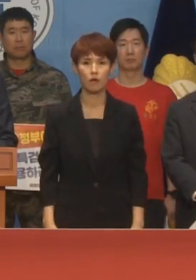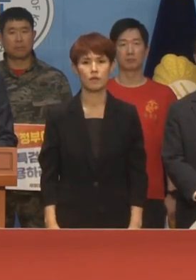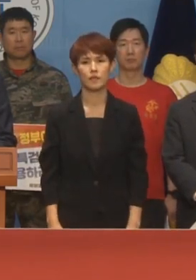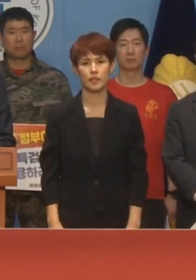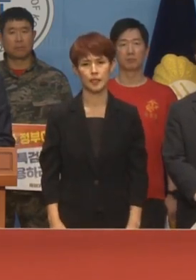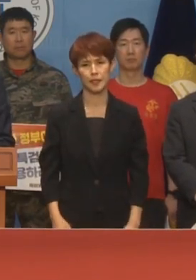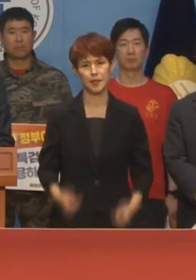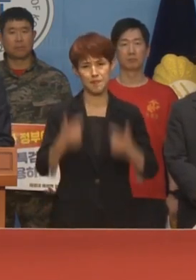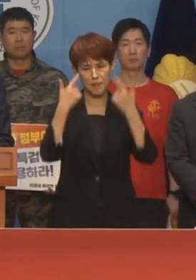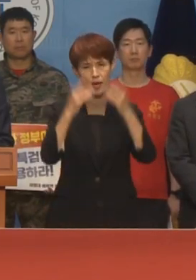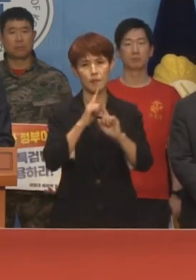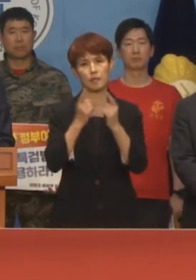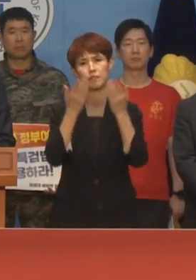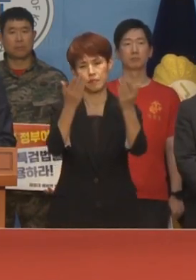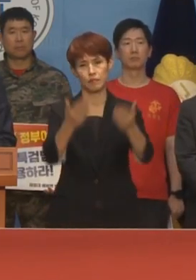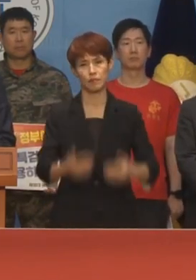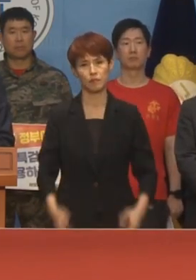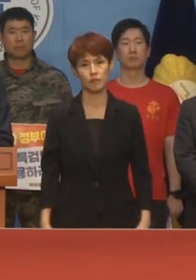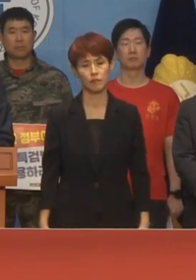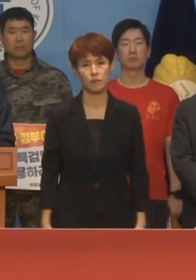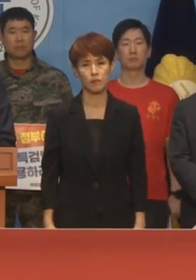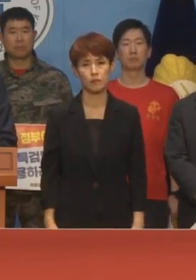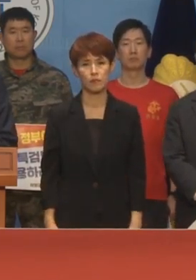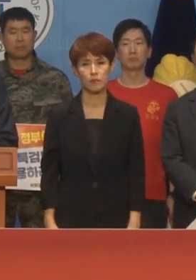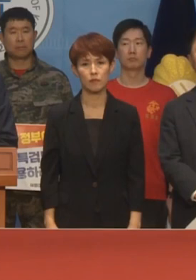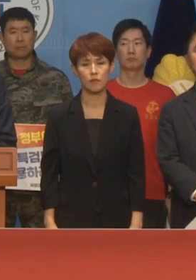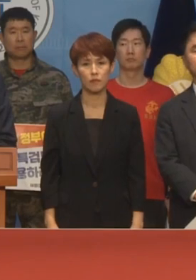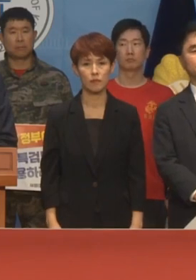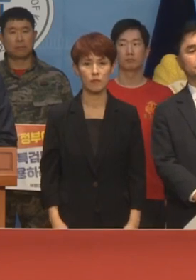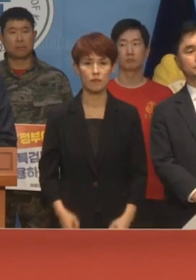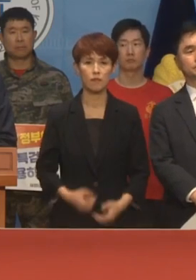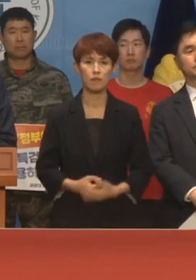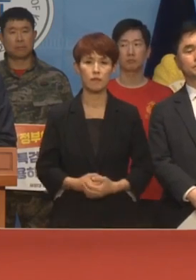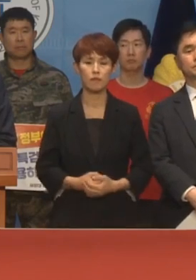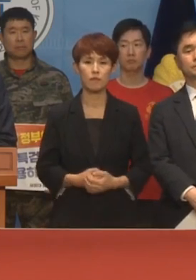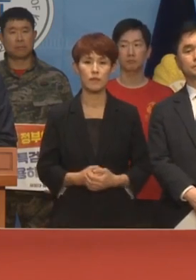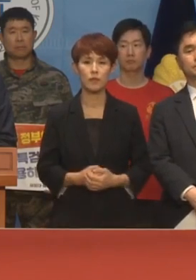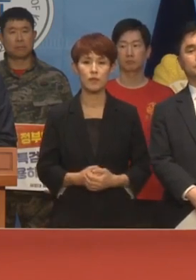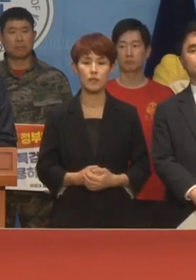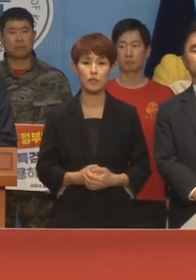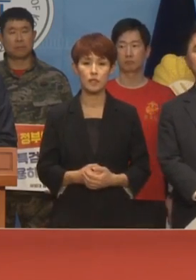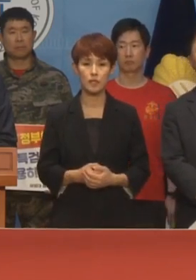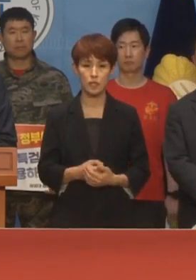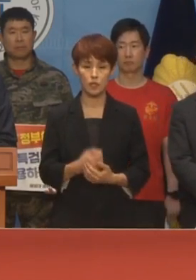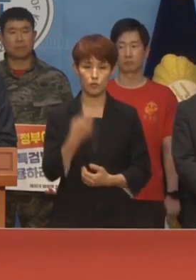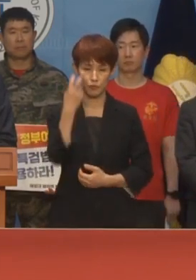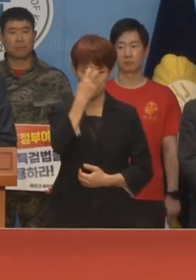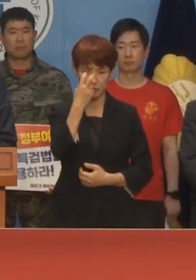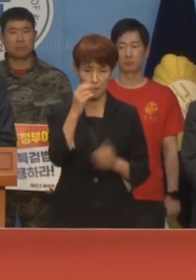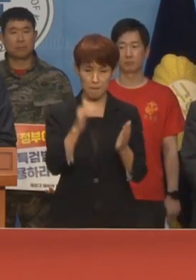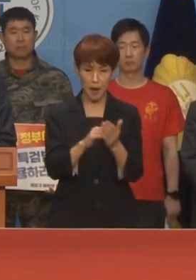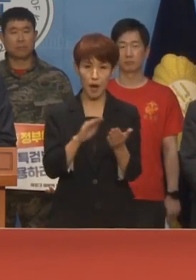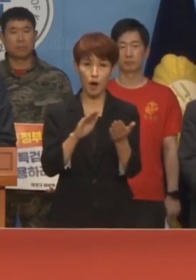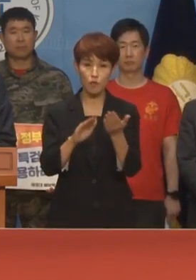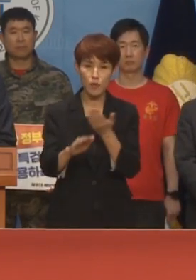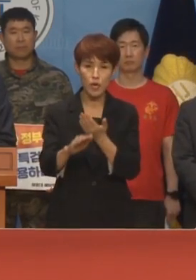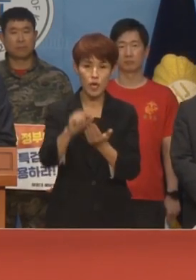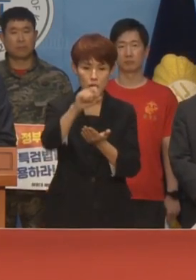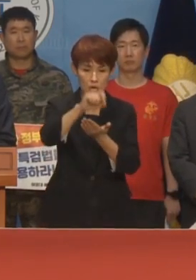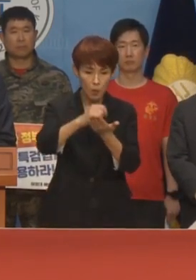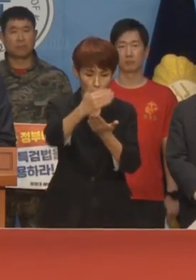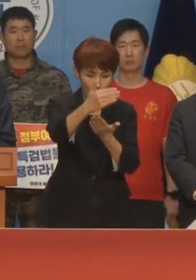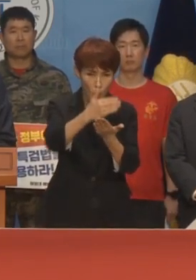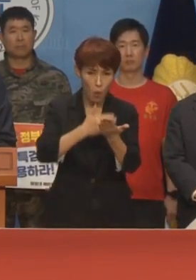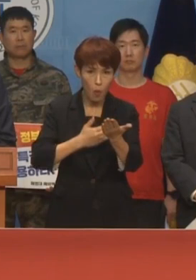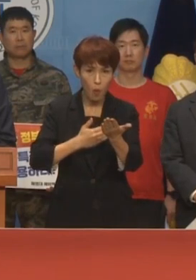분명히 말씀드리고 싶습니다. 이 과정에서 개정군용법의 취지에 따라 수사 후에 수사 기록 자체를